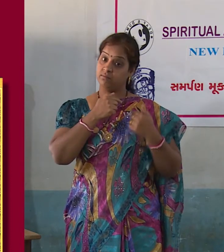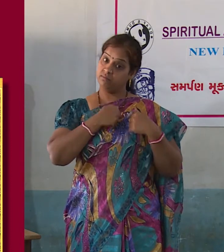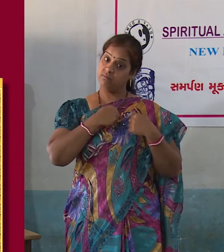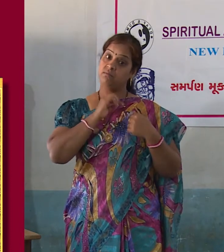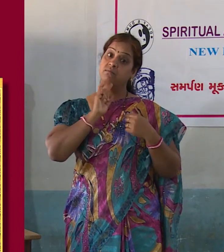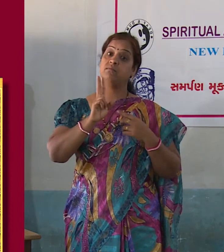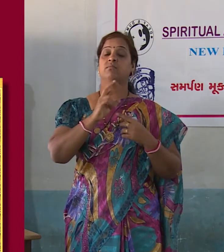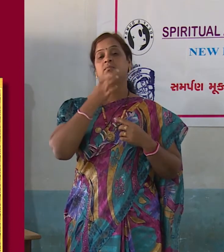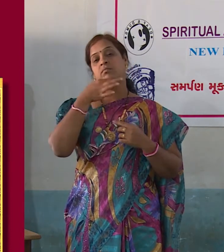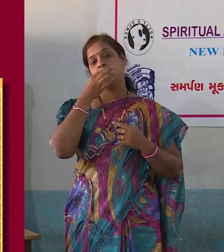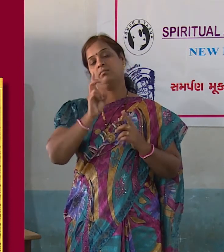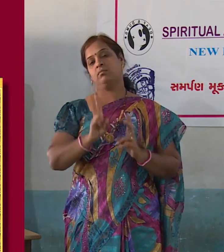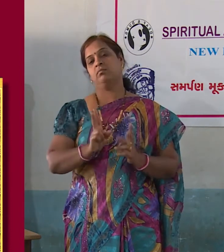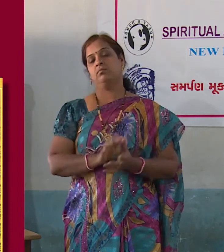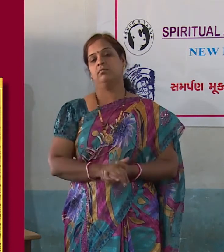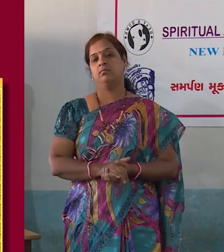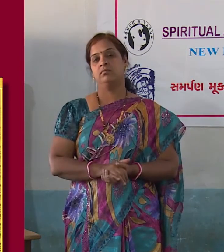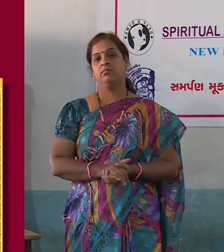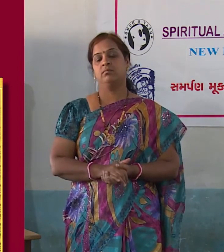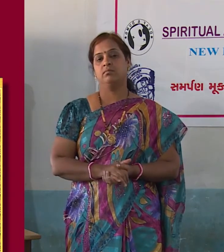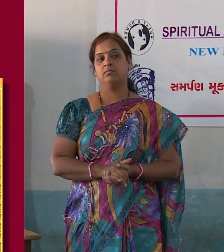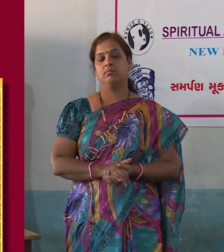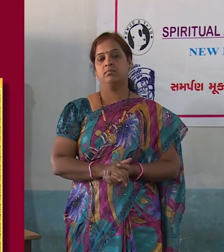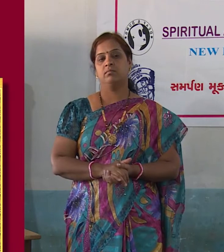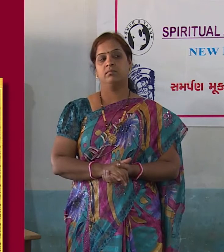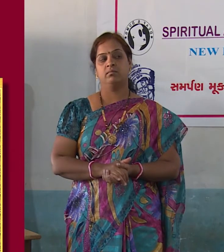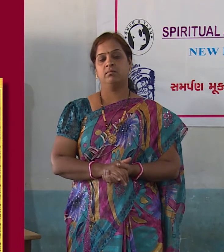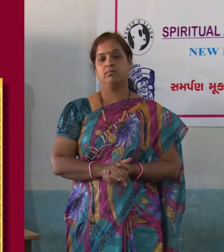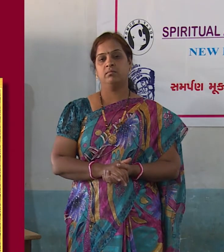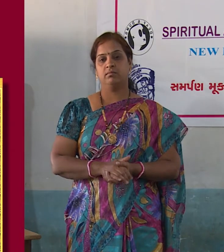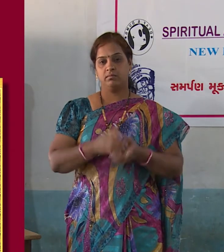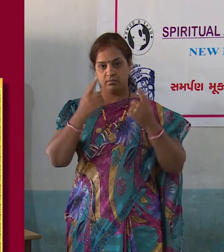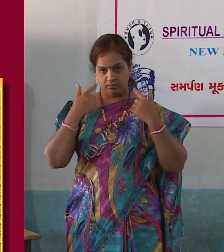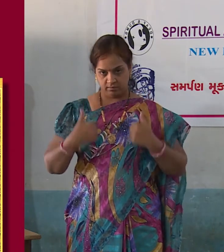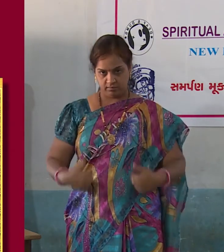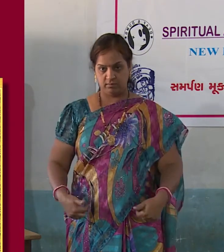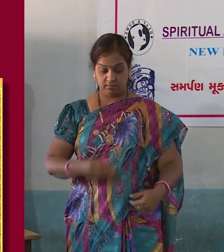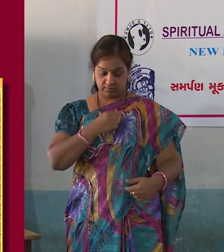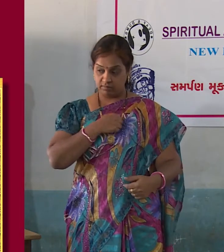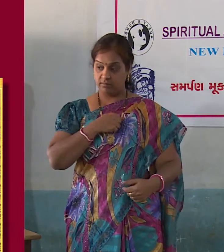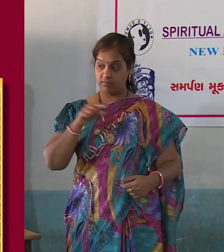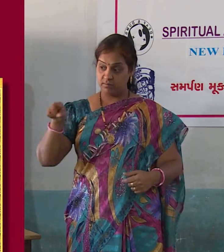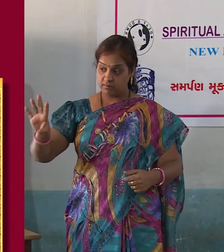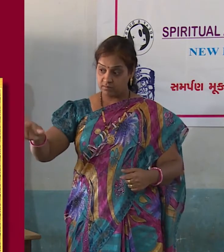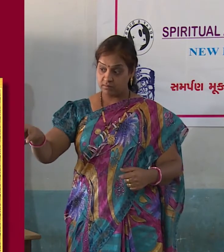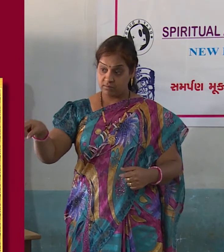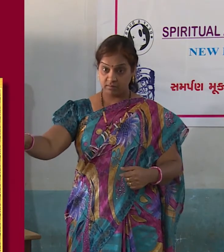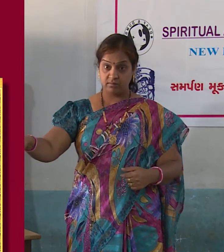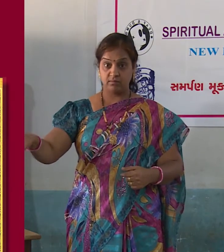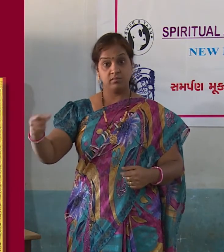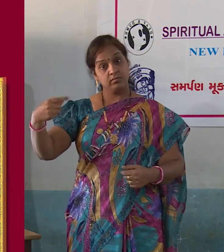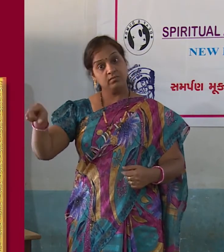शरीर में जैसे आत्मा, ऐसे टेप रिकॉर्ड में कैसेट। अब कैसेट जो